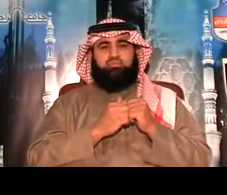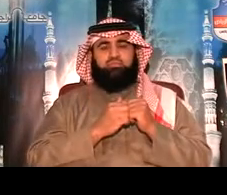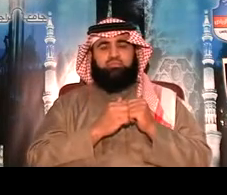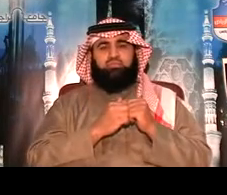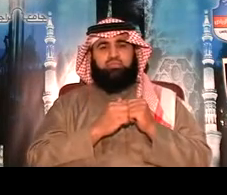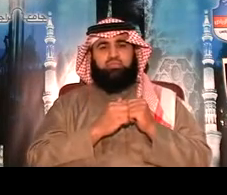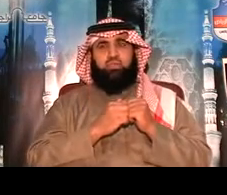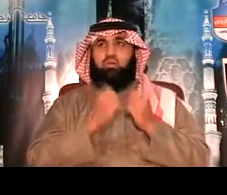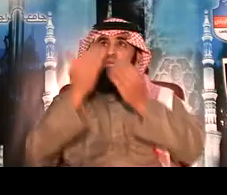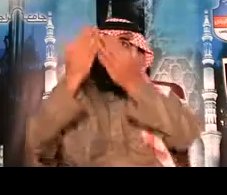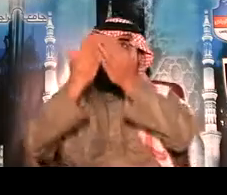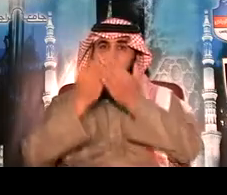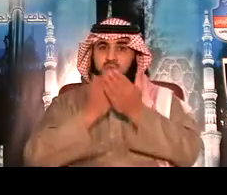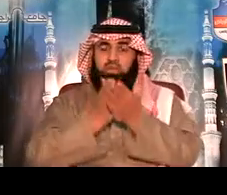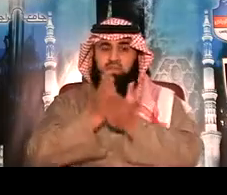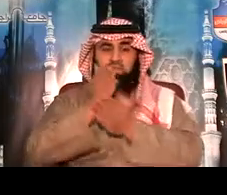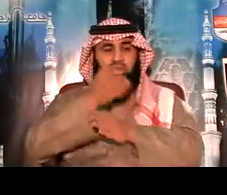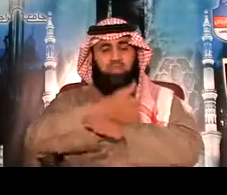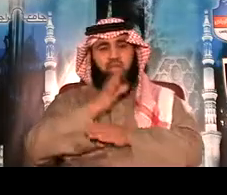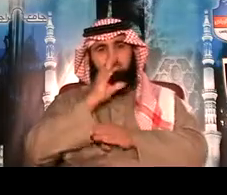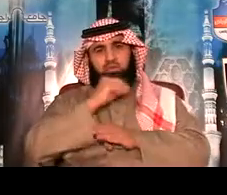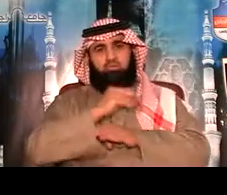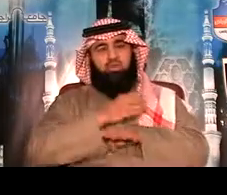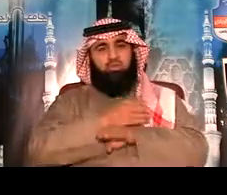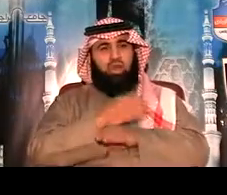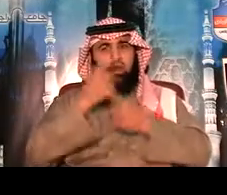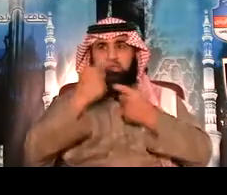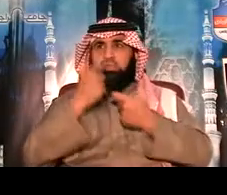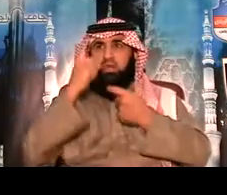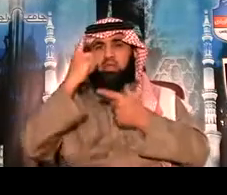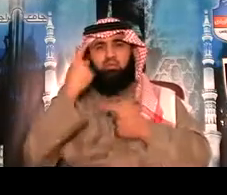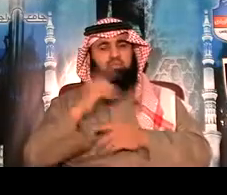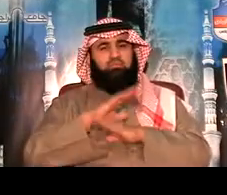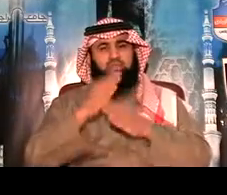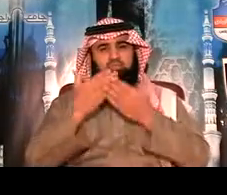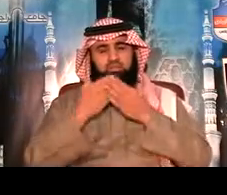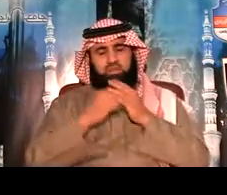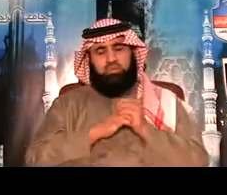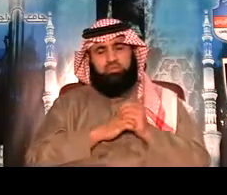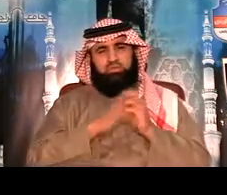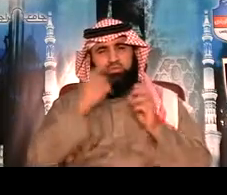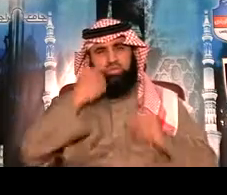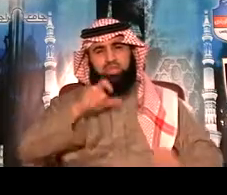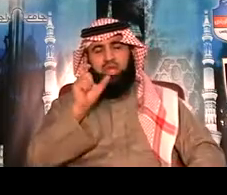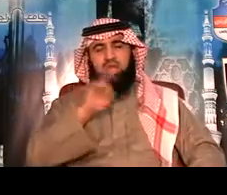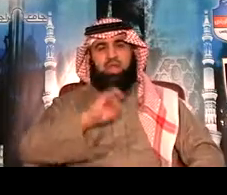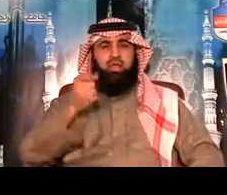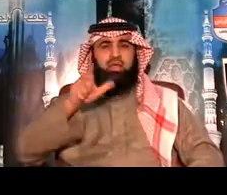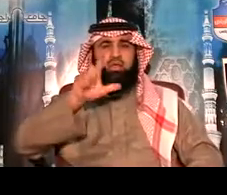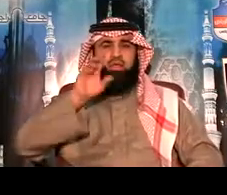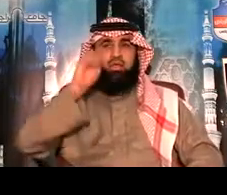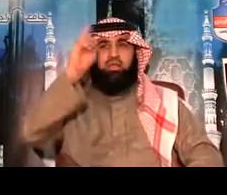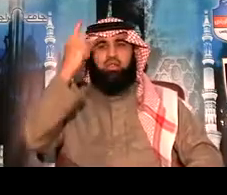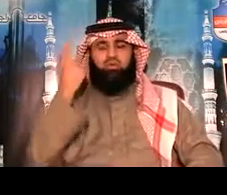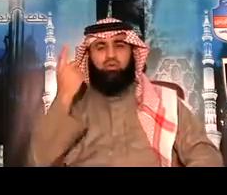له ومن يضلل فلا هادي له، وأشهد أن لا إله إلا الله وحده